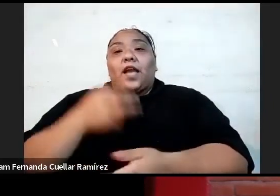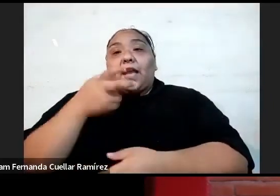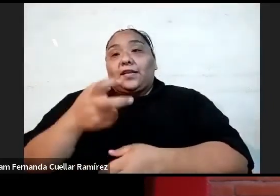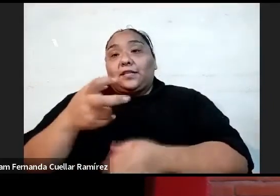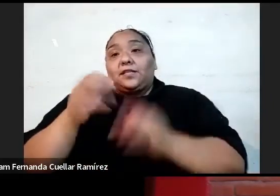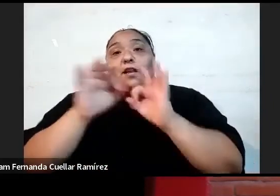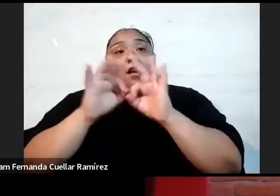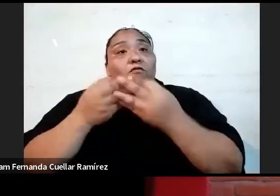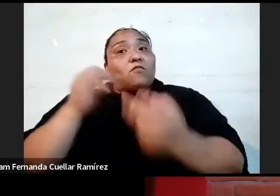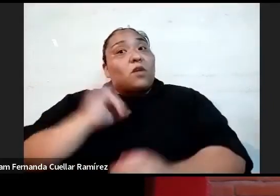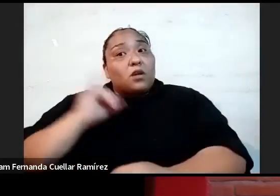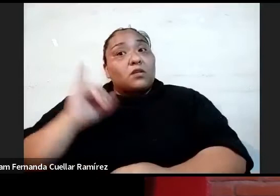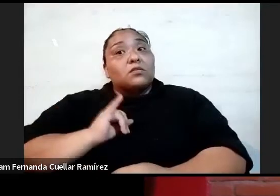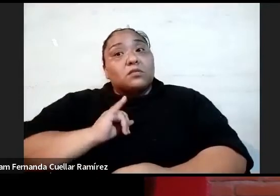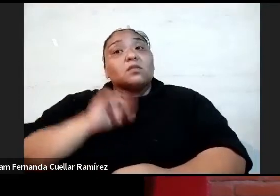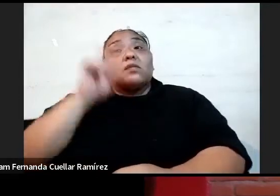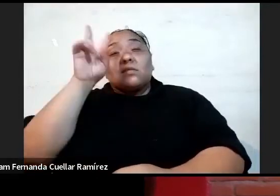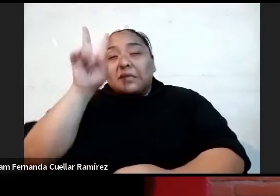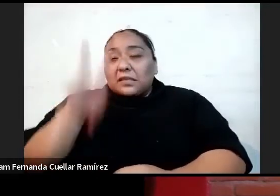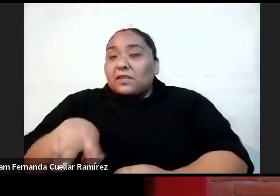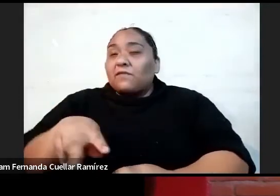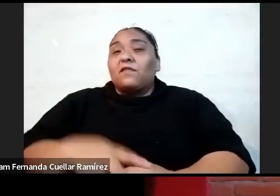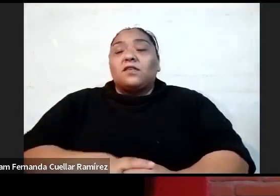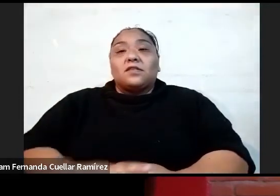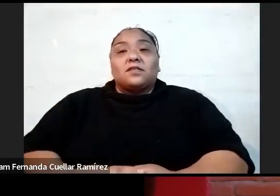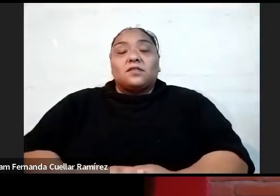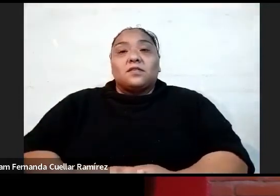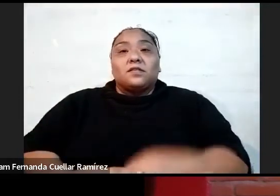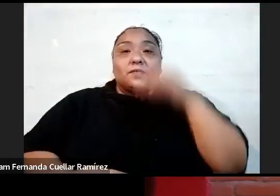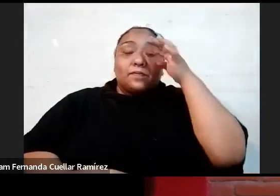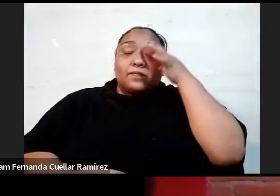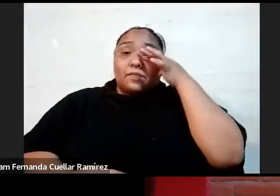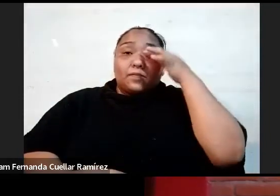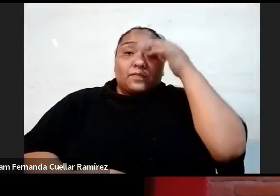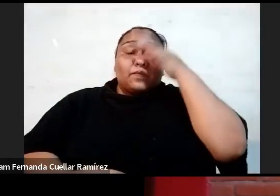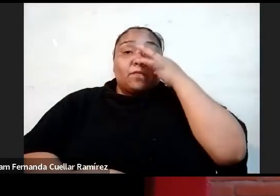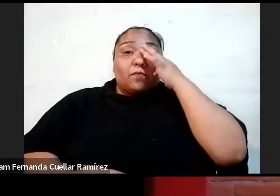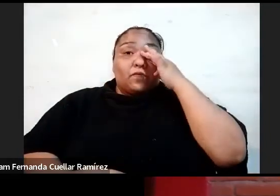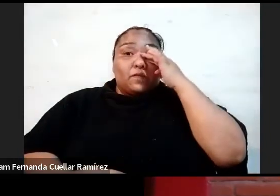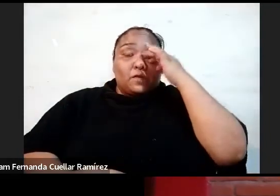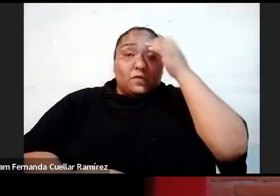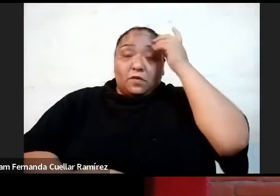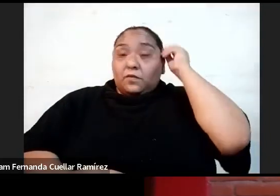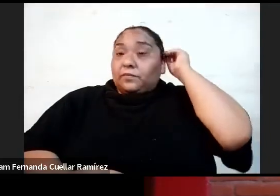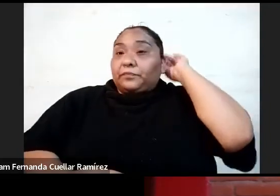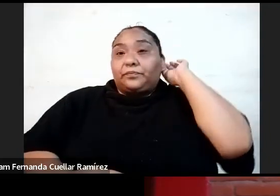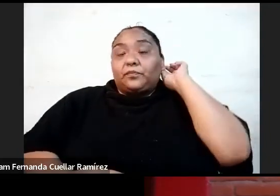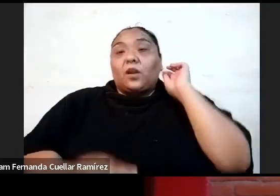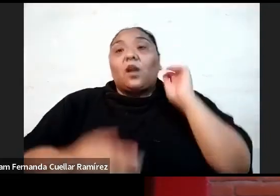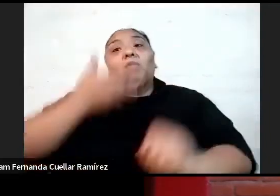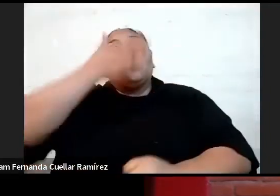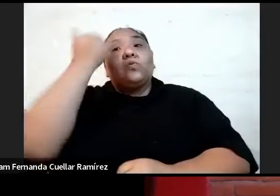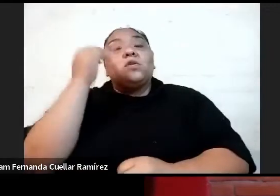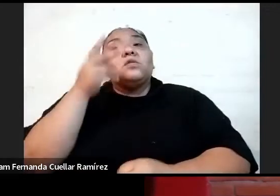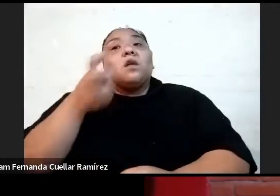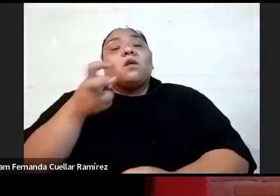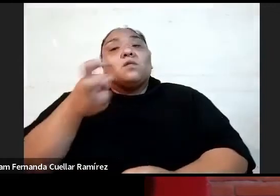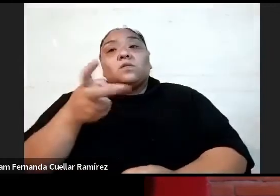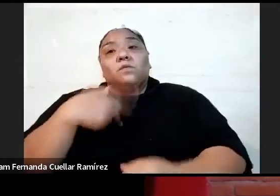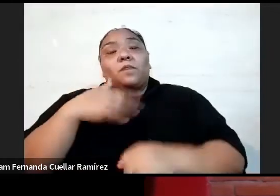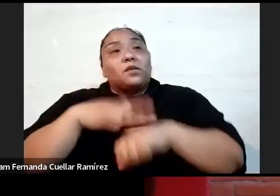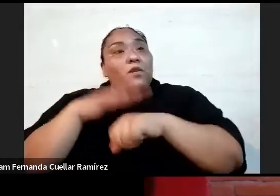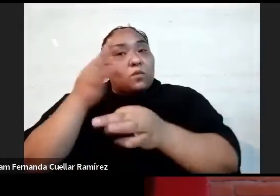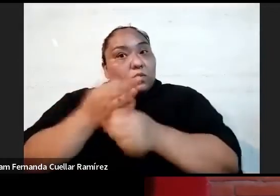súper interesante, que yo no sé si realmente nos cuentas, si realmente sí